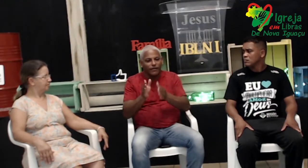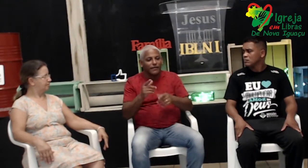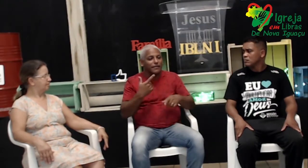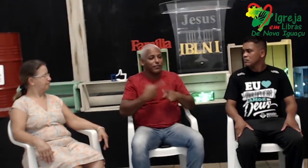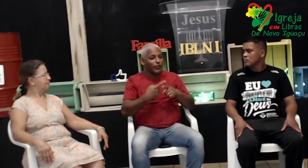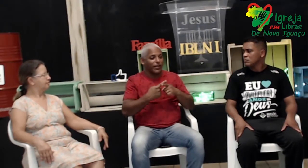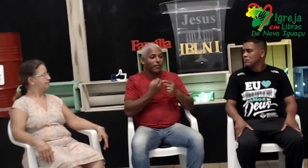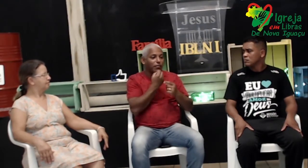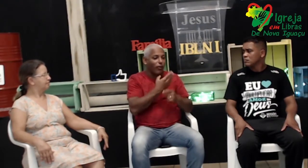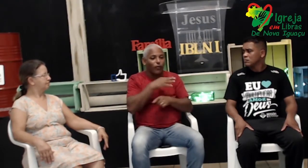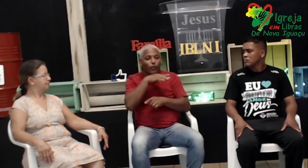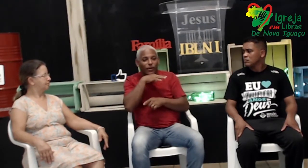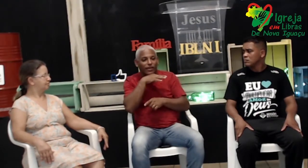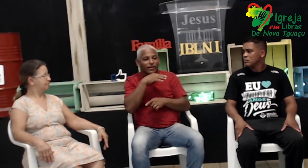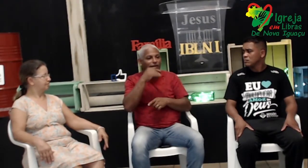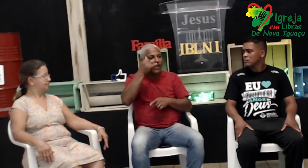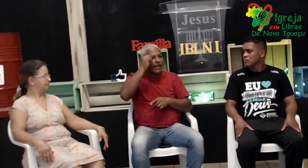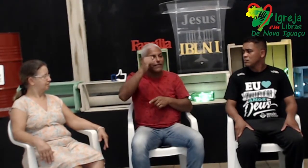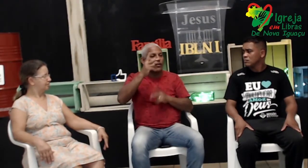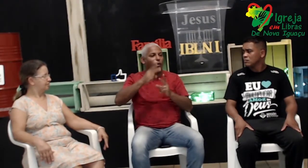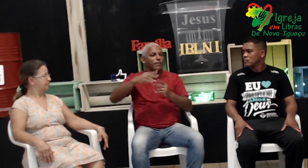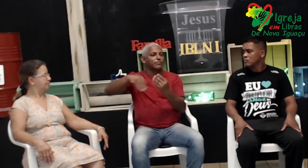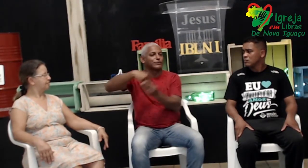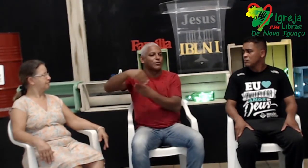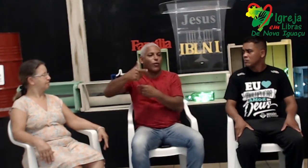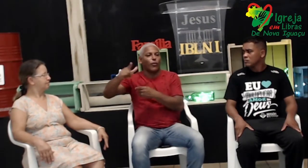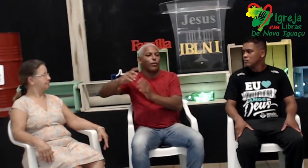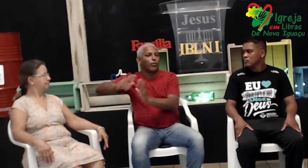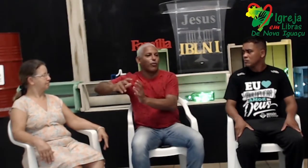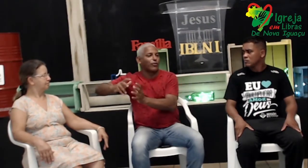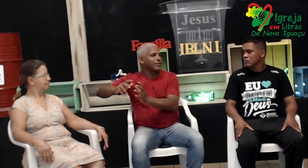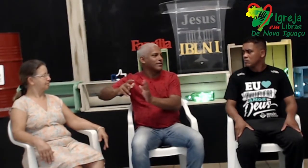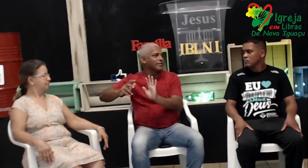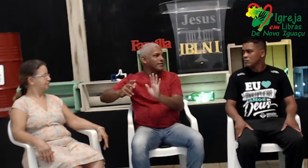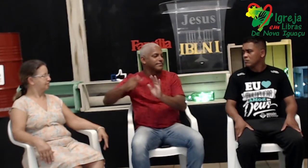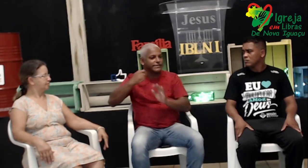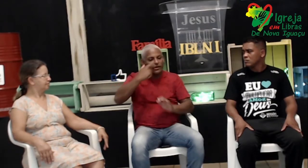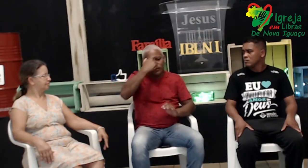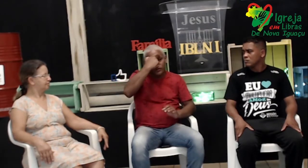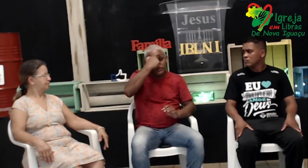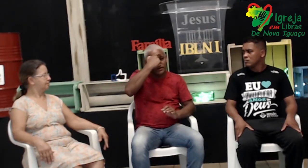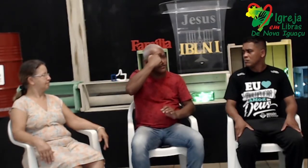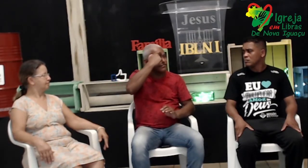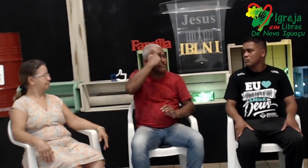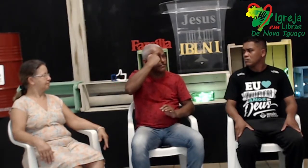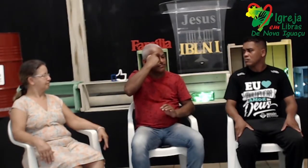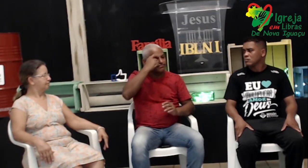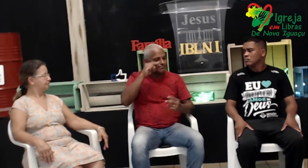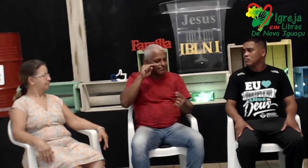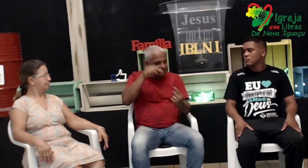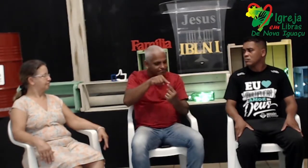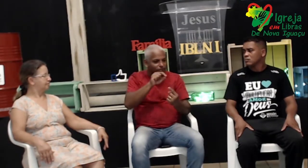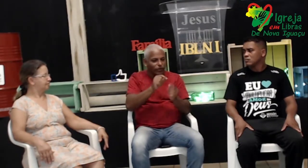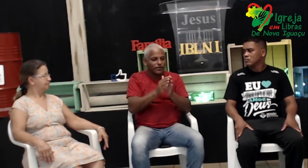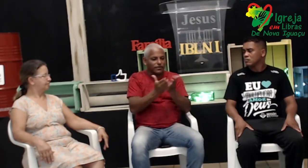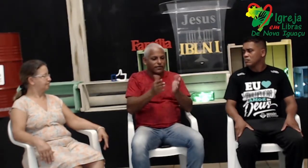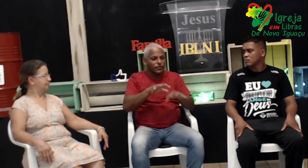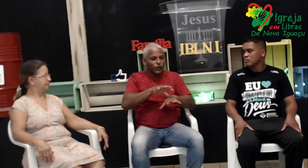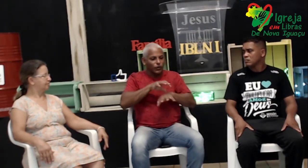nos direciona para escolhermos, evitarmos fazer coisas com o mundo. É a nossa consciência que vai